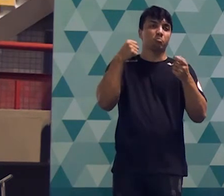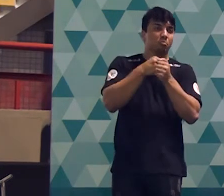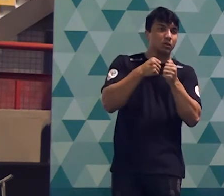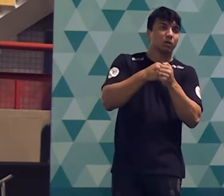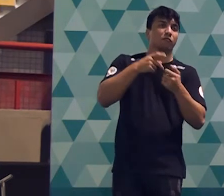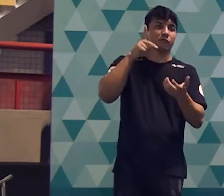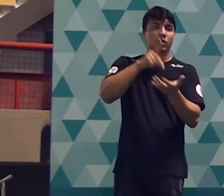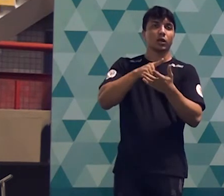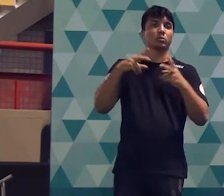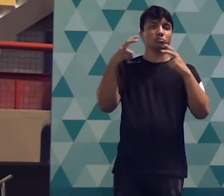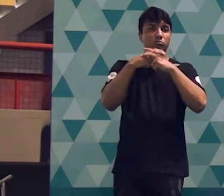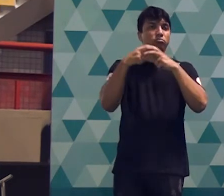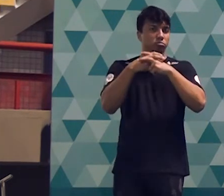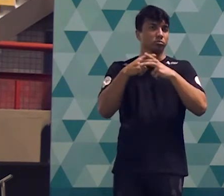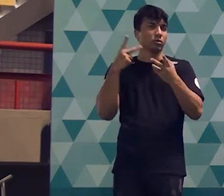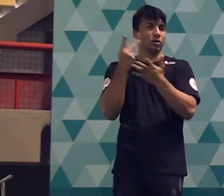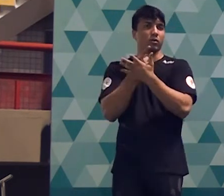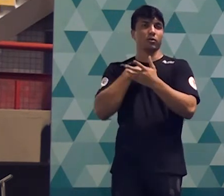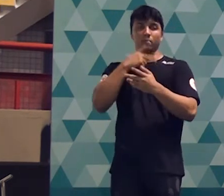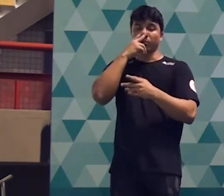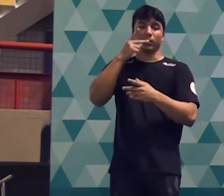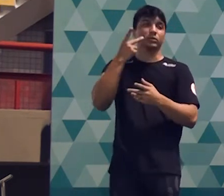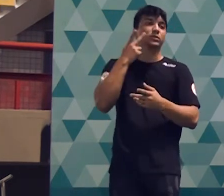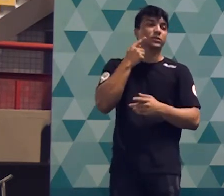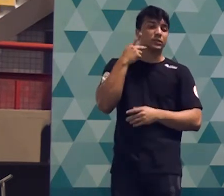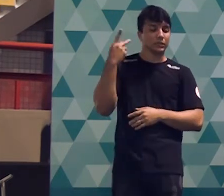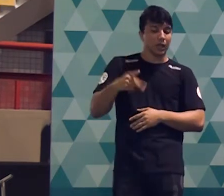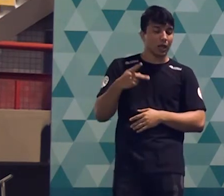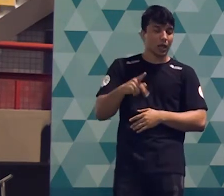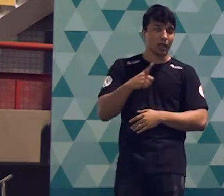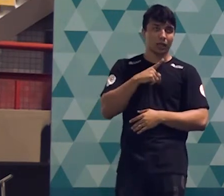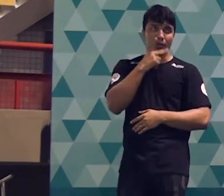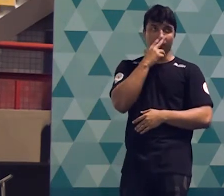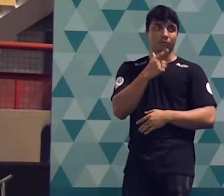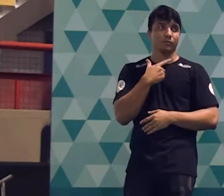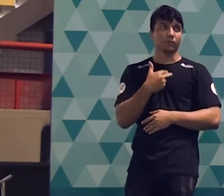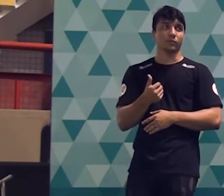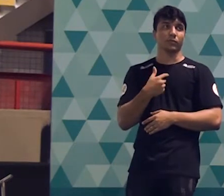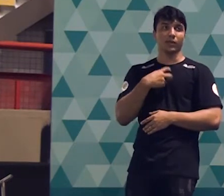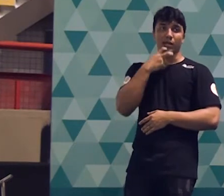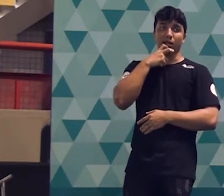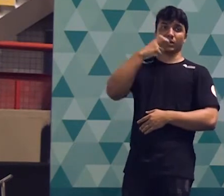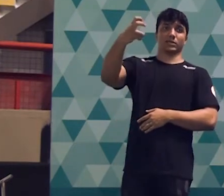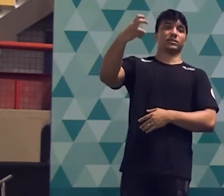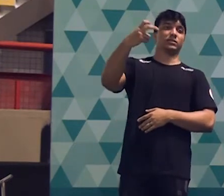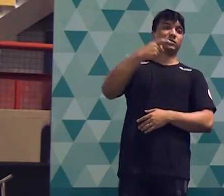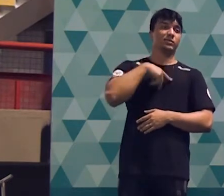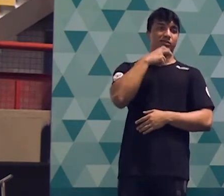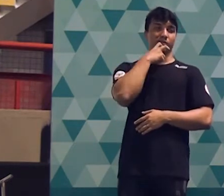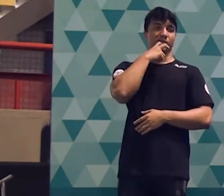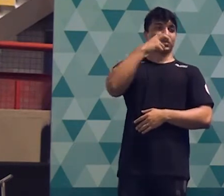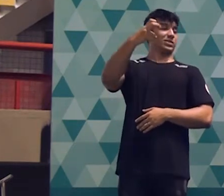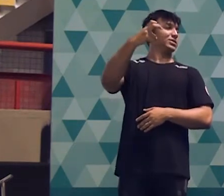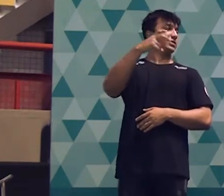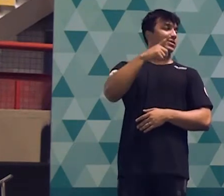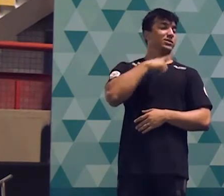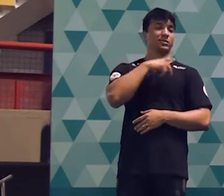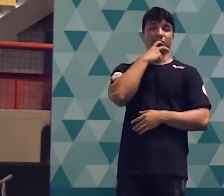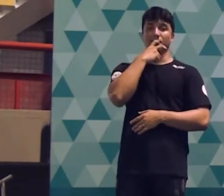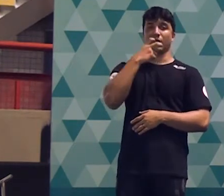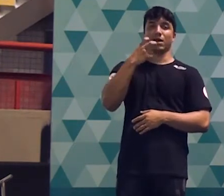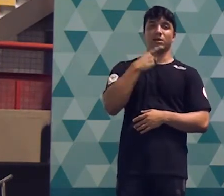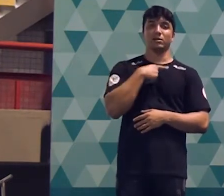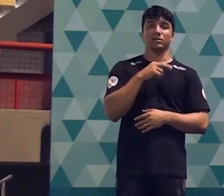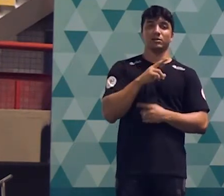brigando, o cearense tem uma linguagem característica, quando vê essa briga ele fala, yay! Né? Quer dizer, e